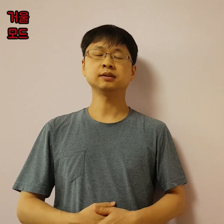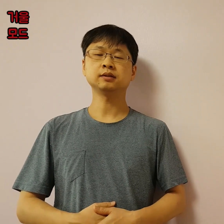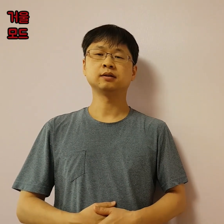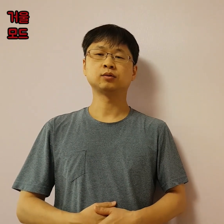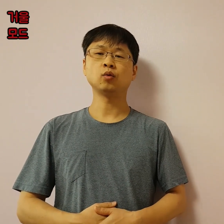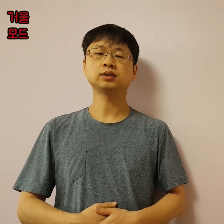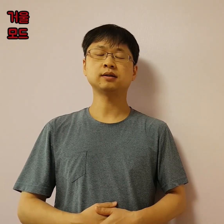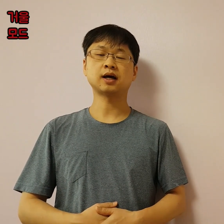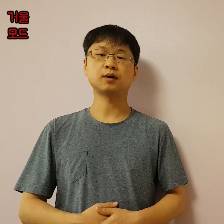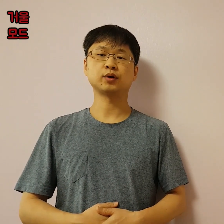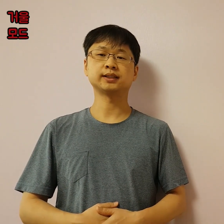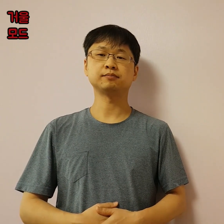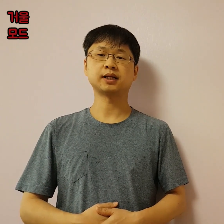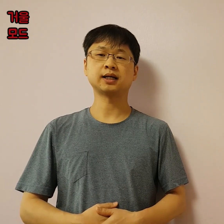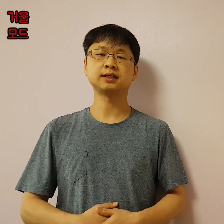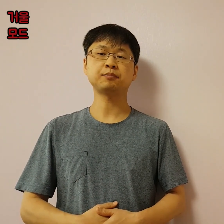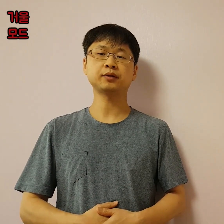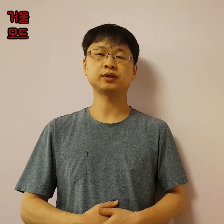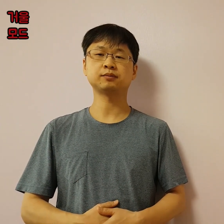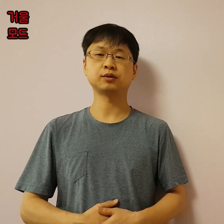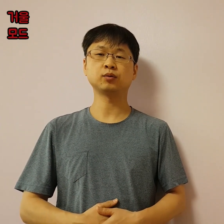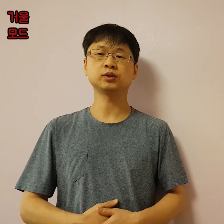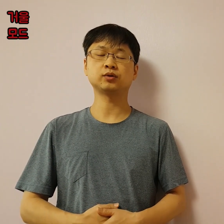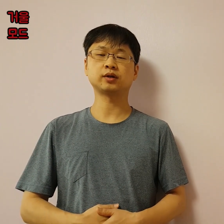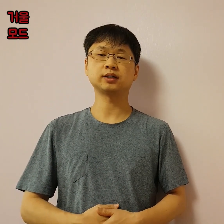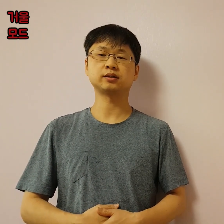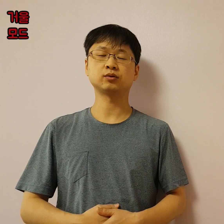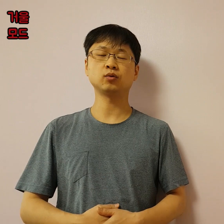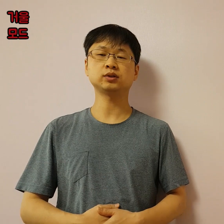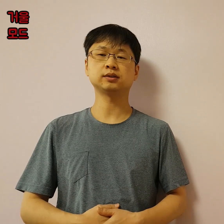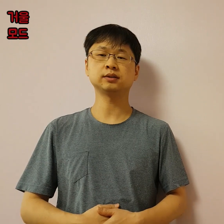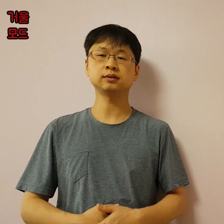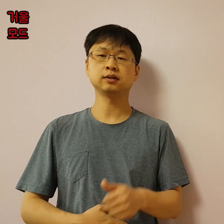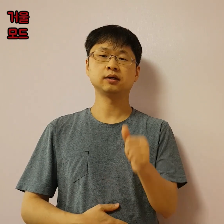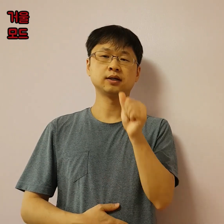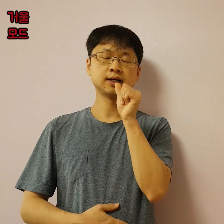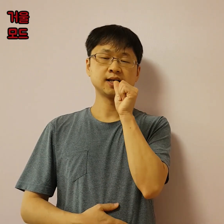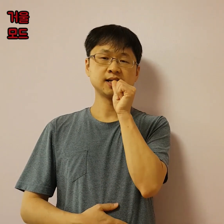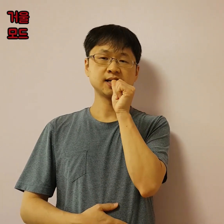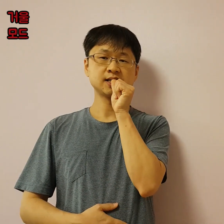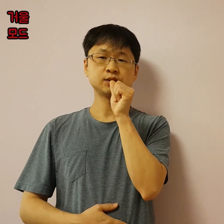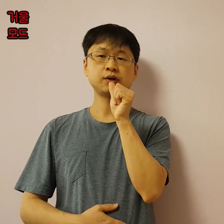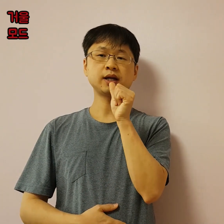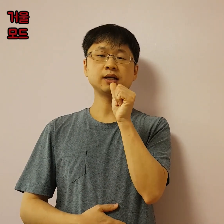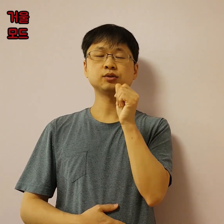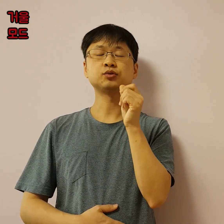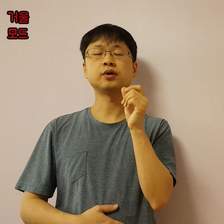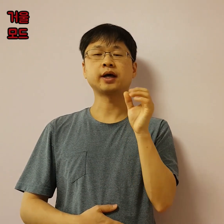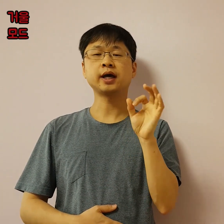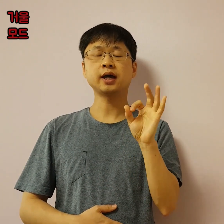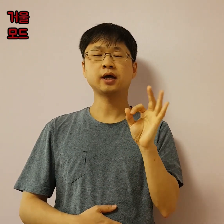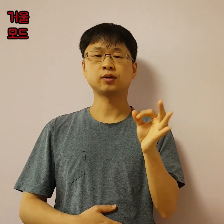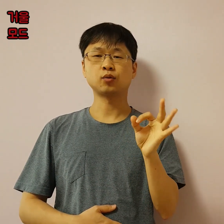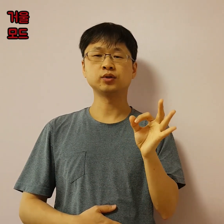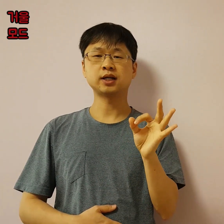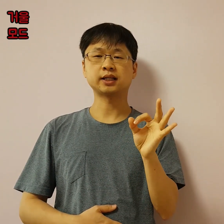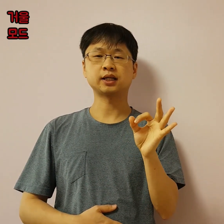다음은 동전 알아보겠습니다. 지폐도 있지만 동전도 있겠죠. 동전은 쇠라는 수어에 돈을